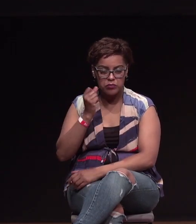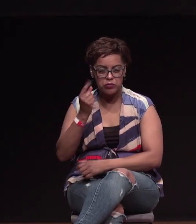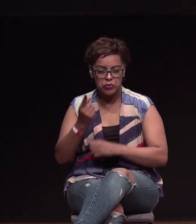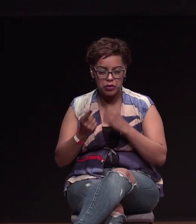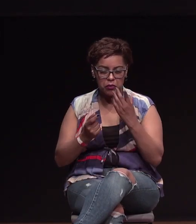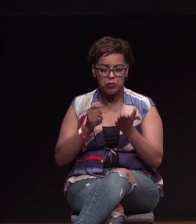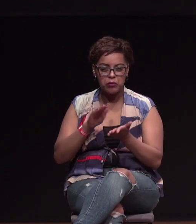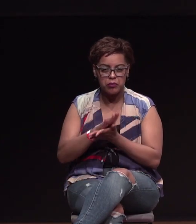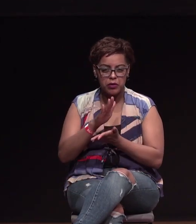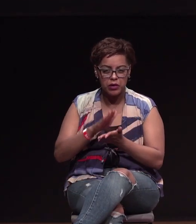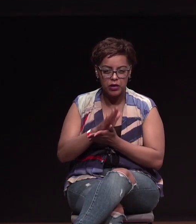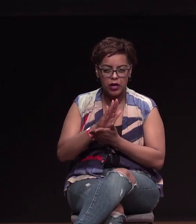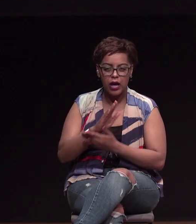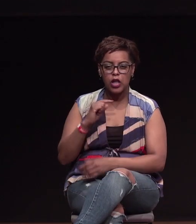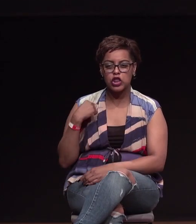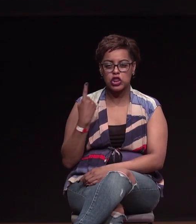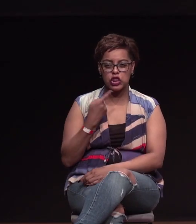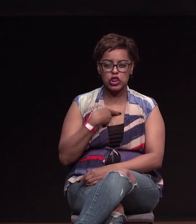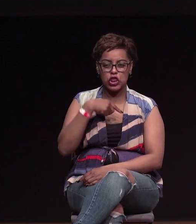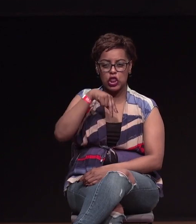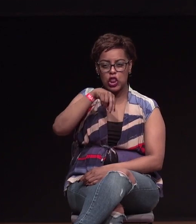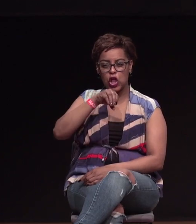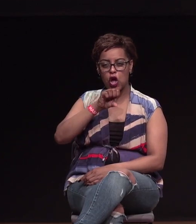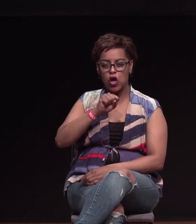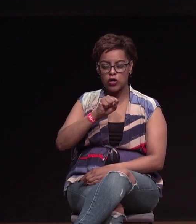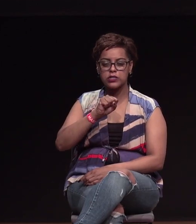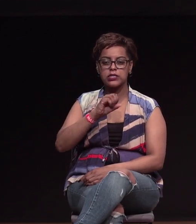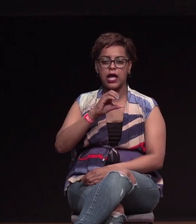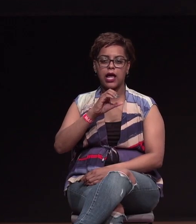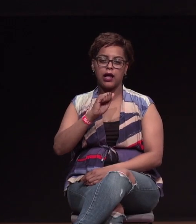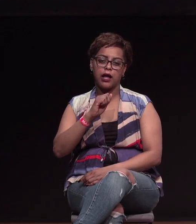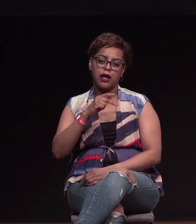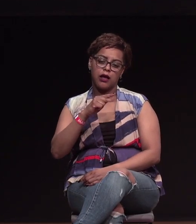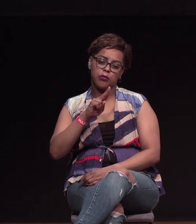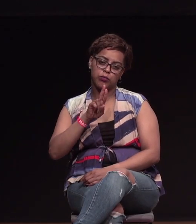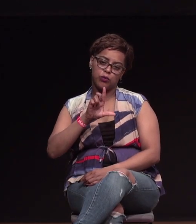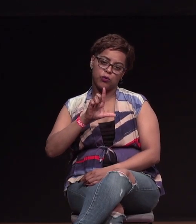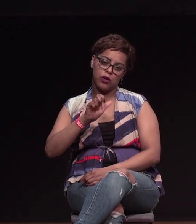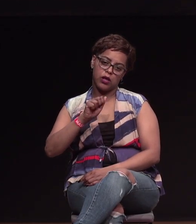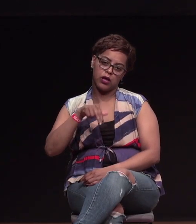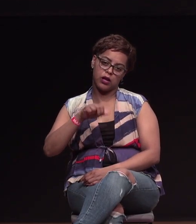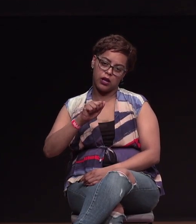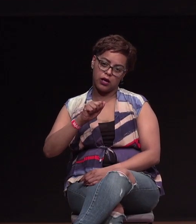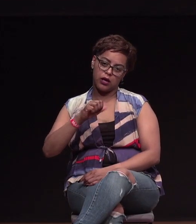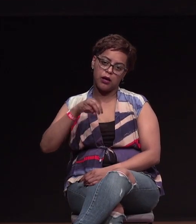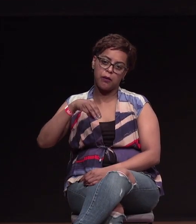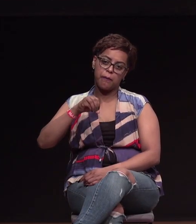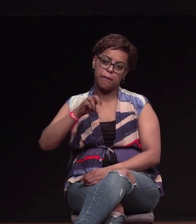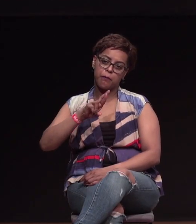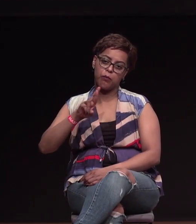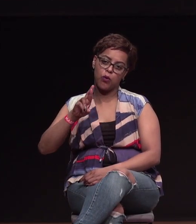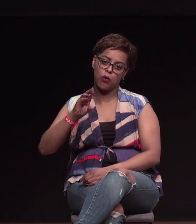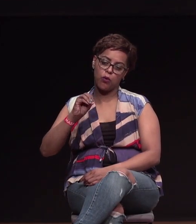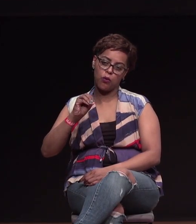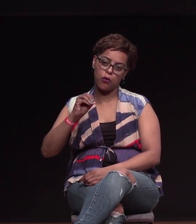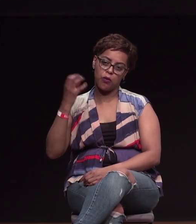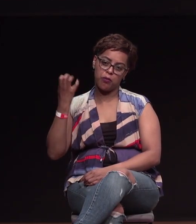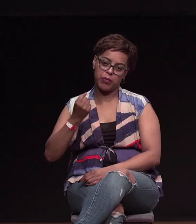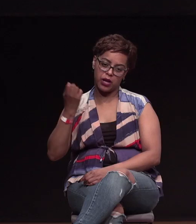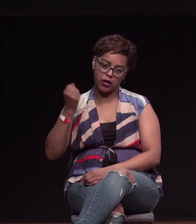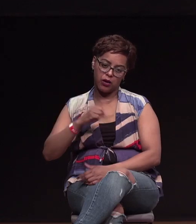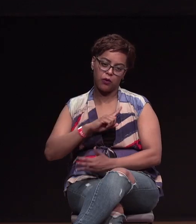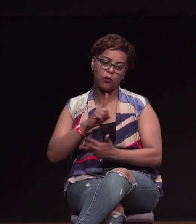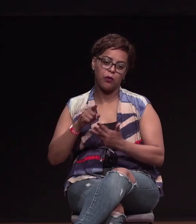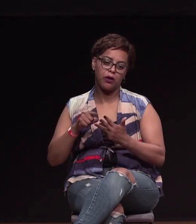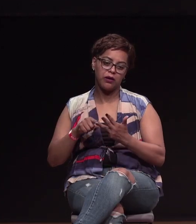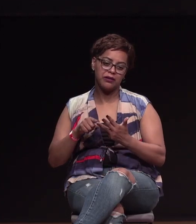como a Nós, a Capulana, Morro Branco. Ajuda, que mais? Nós,